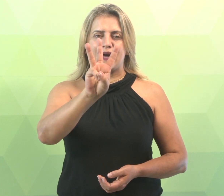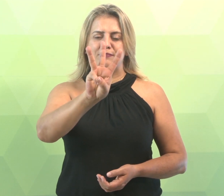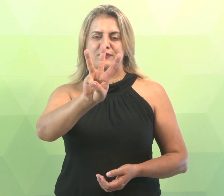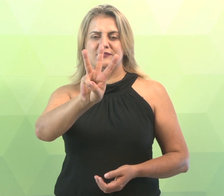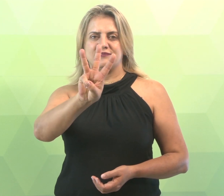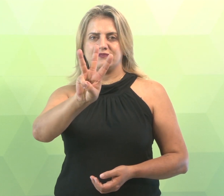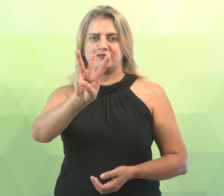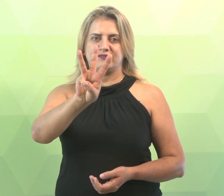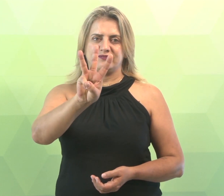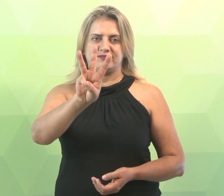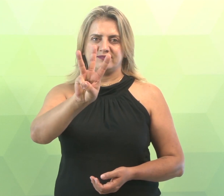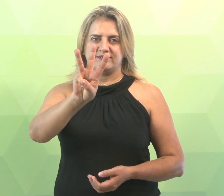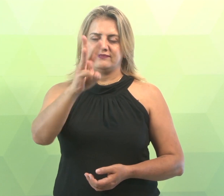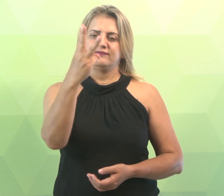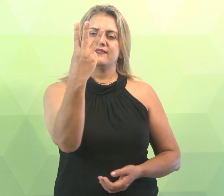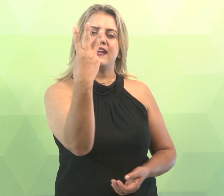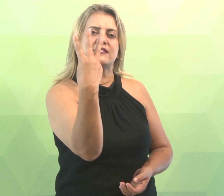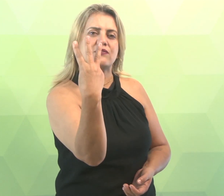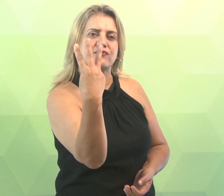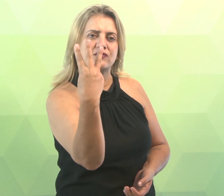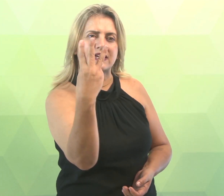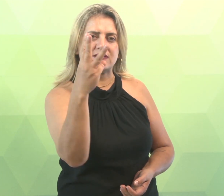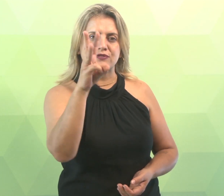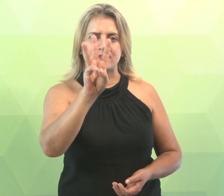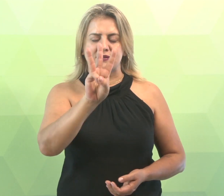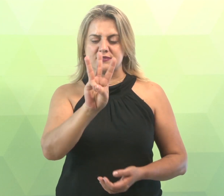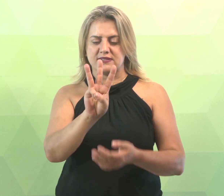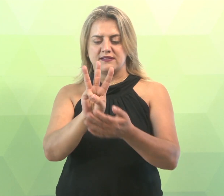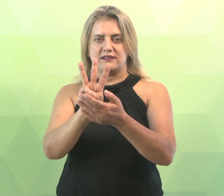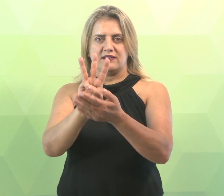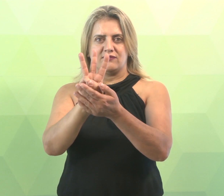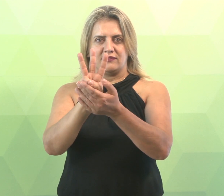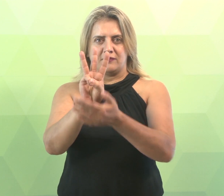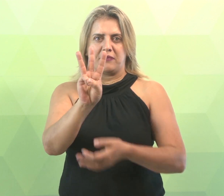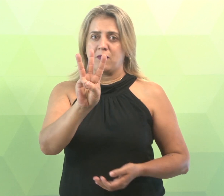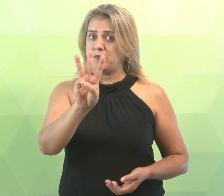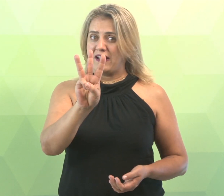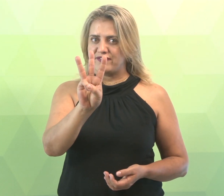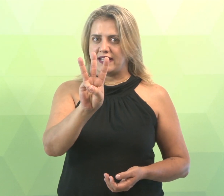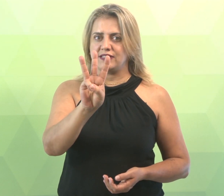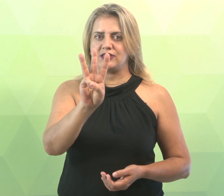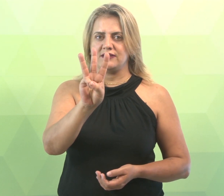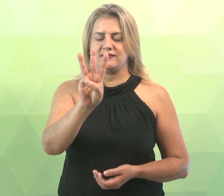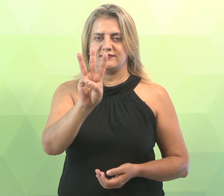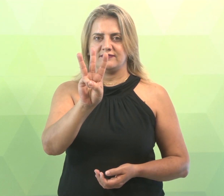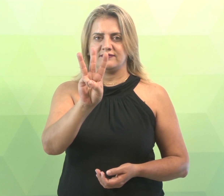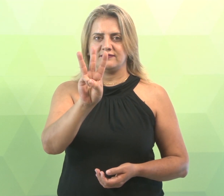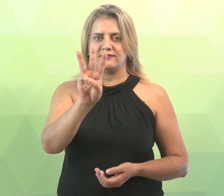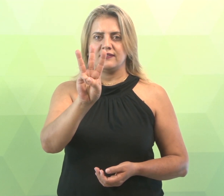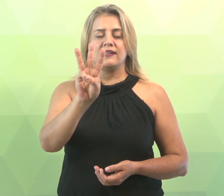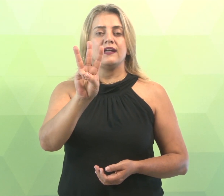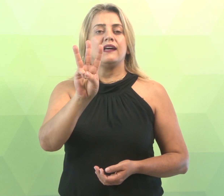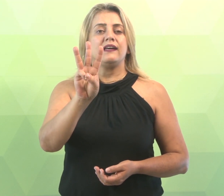W, essa configuração de mãos, palma para frente.